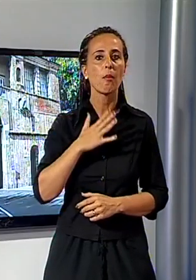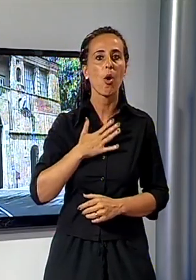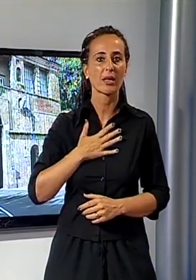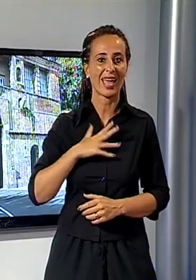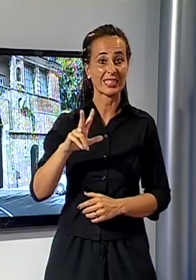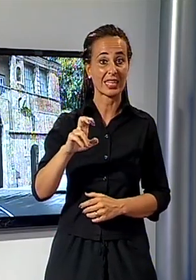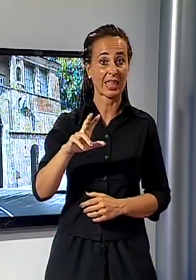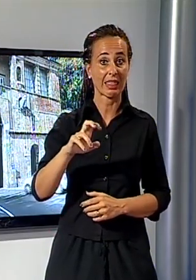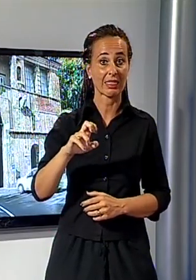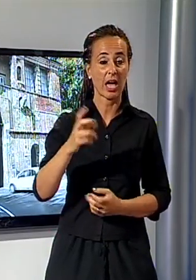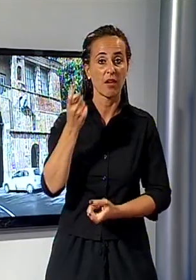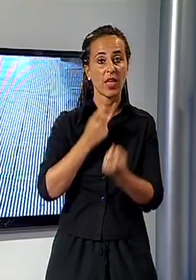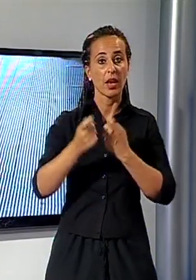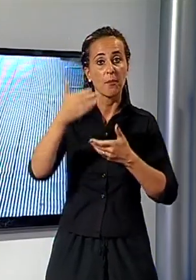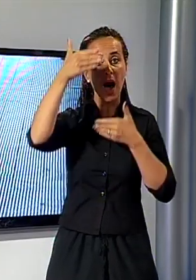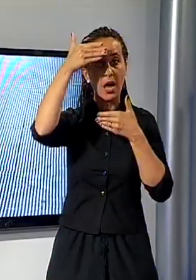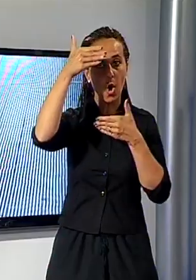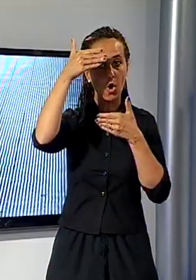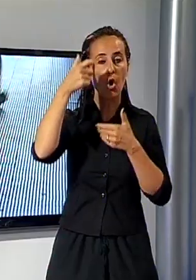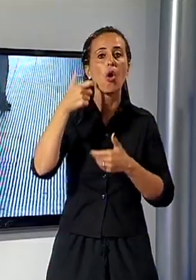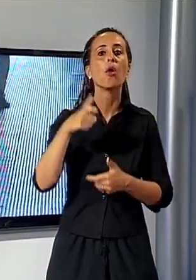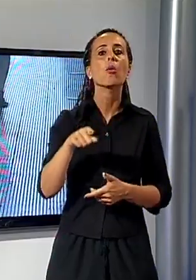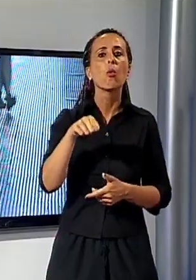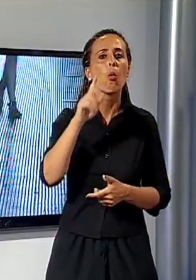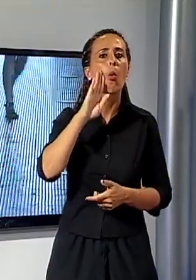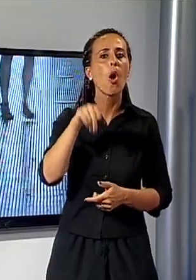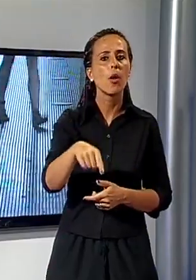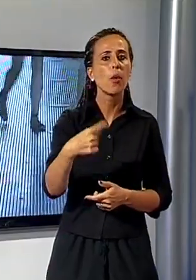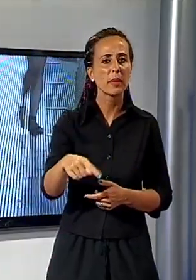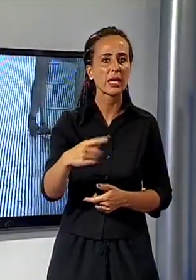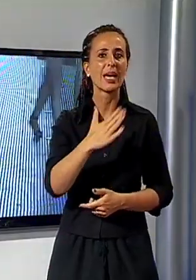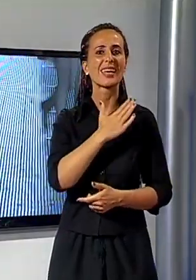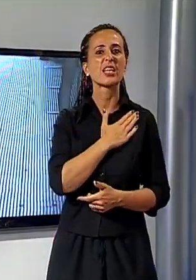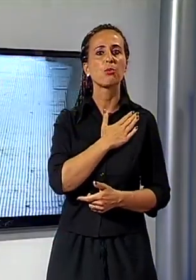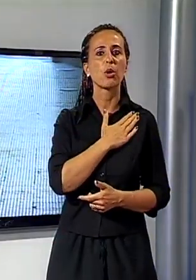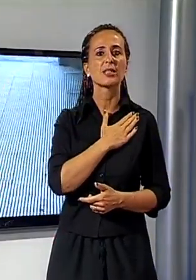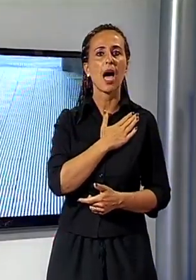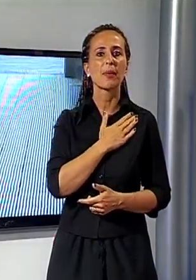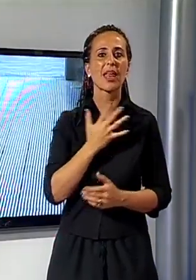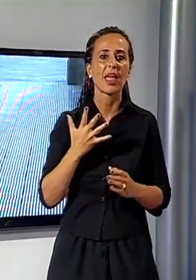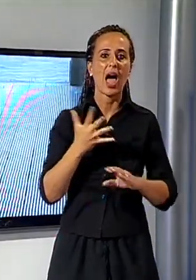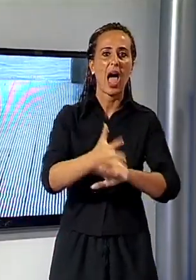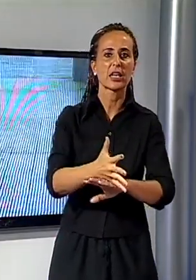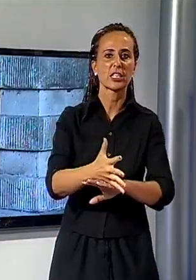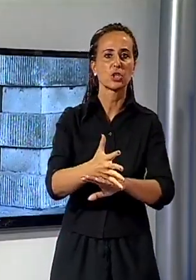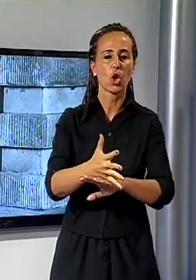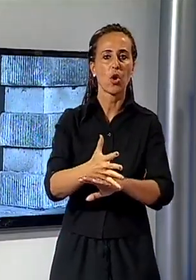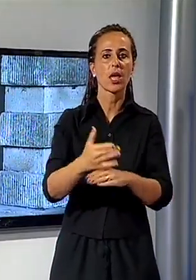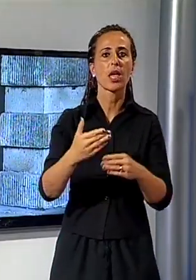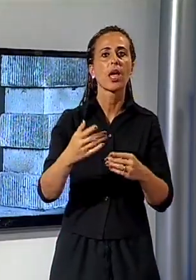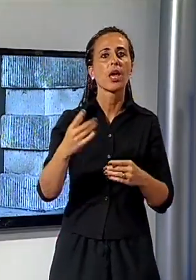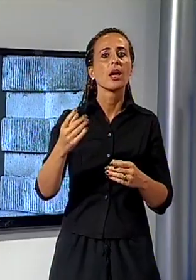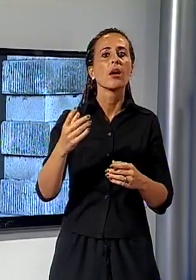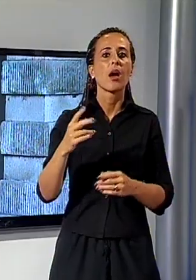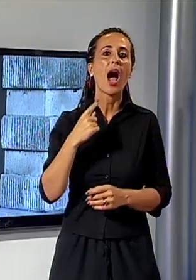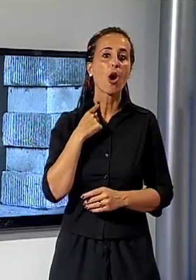Tagliate è stata condivisa dal Comune nelle sedi competenti, in particolare la Commissione Mercato e l'amministrazione è pronta a collaborare con